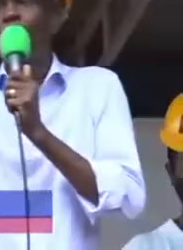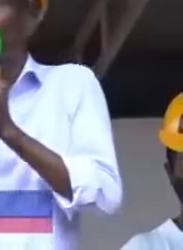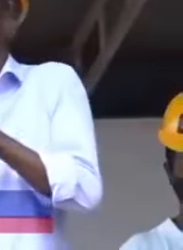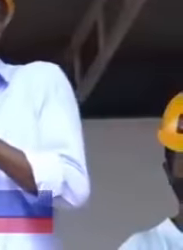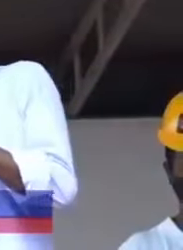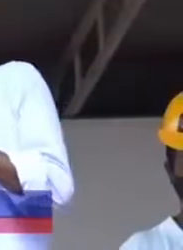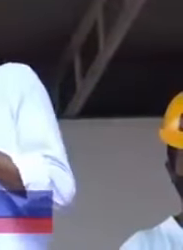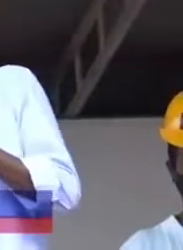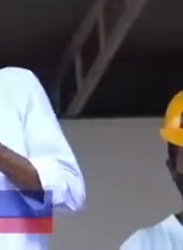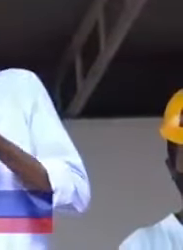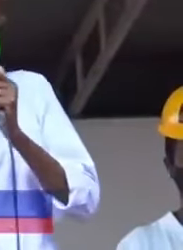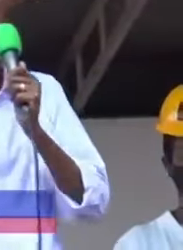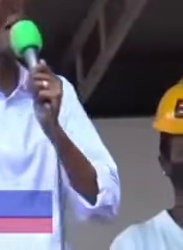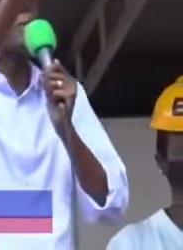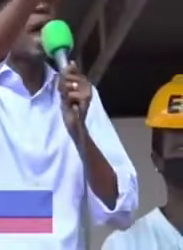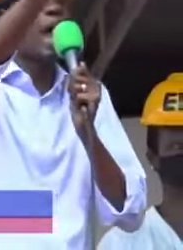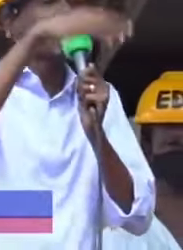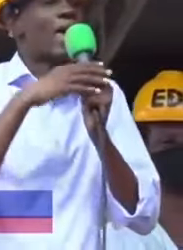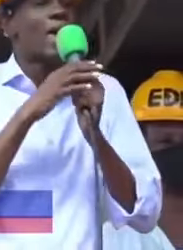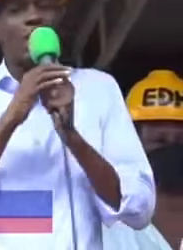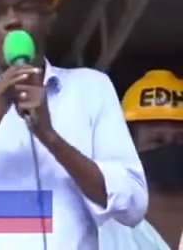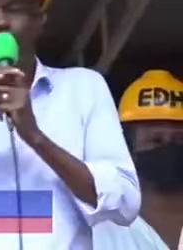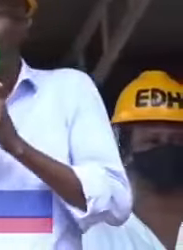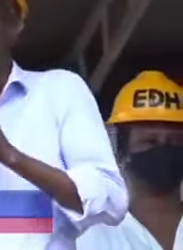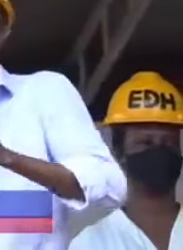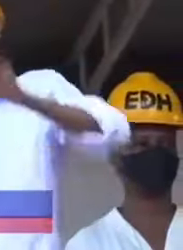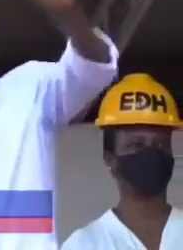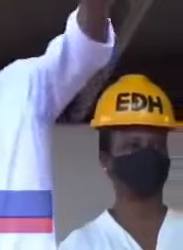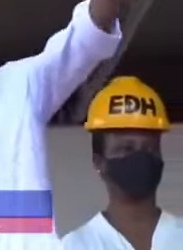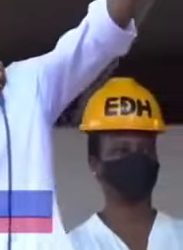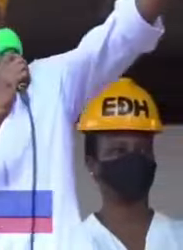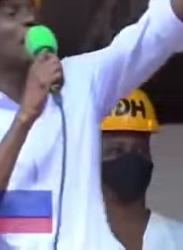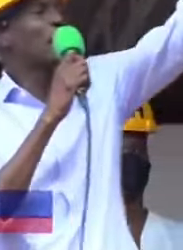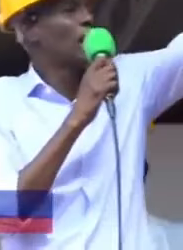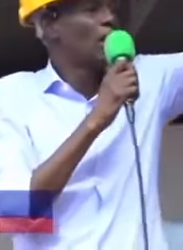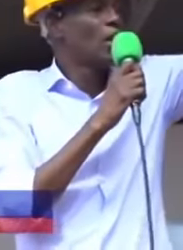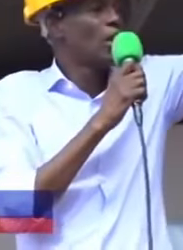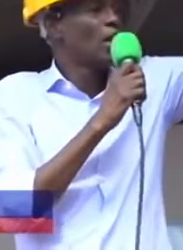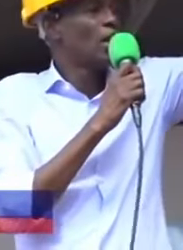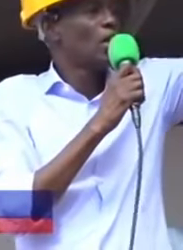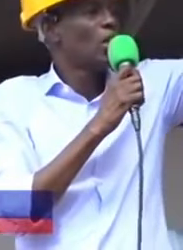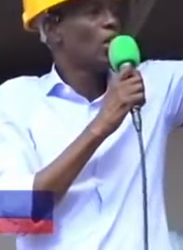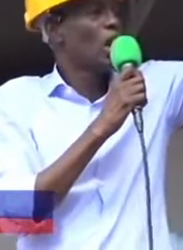Même gens. Pas de paix.